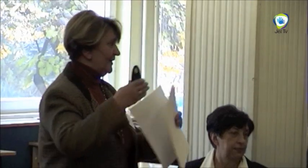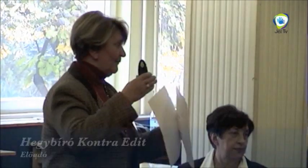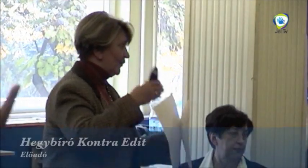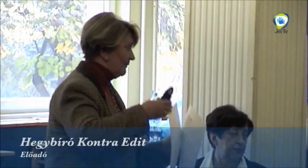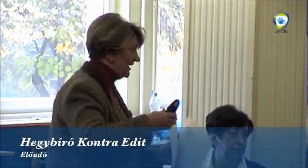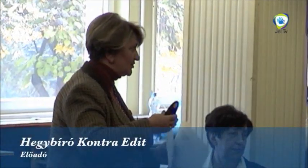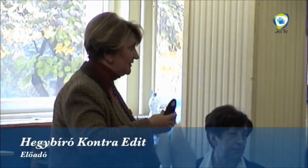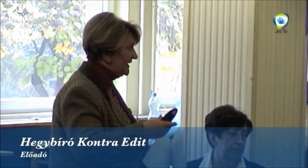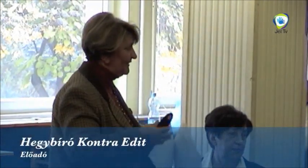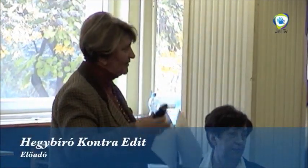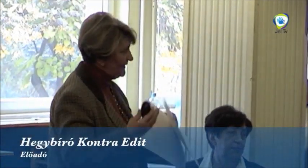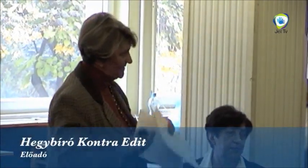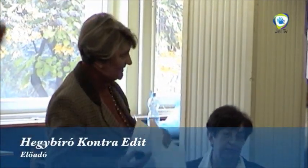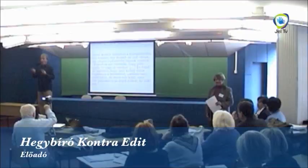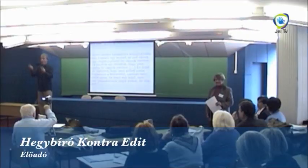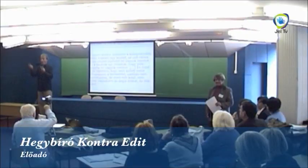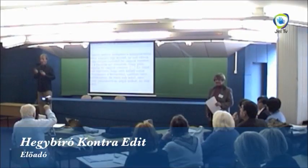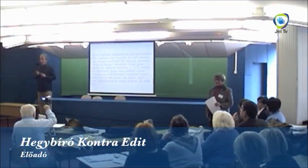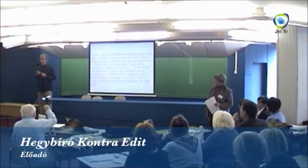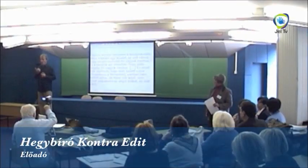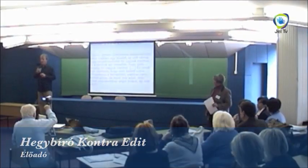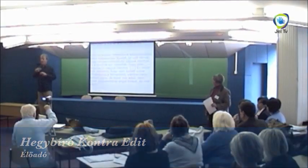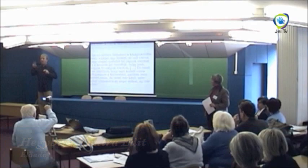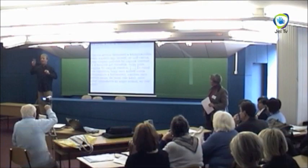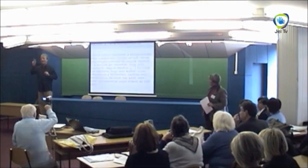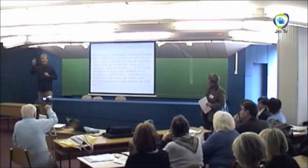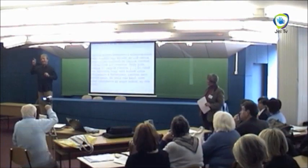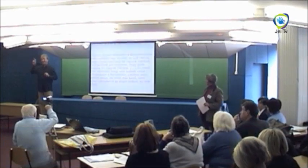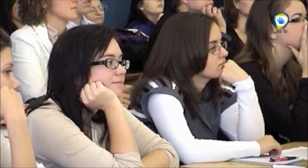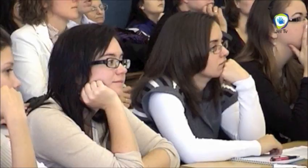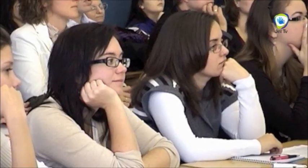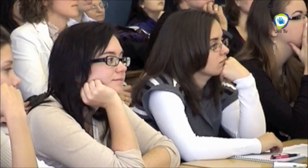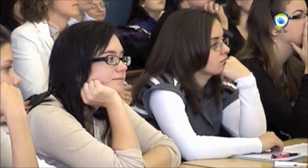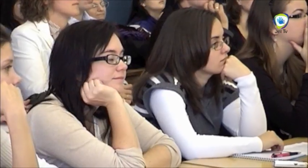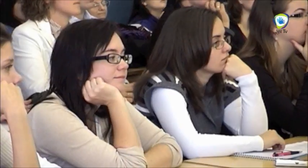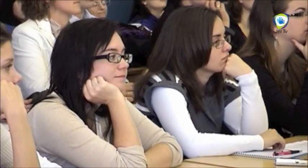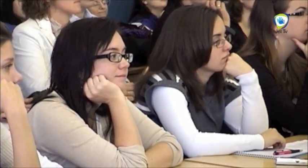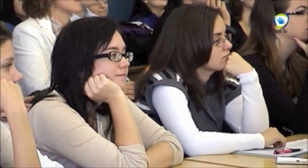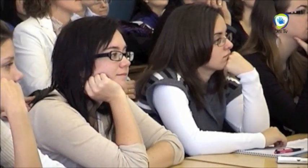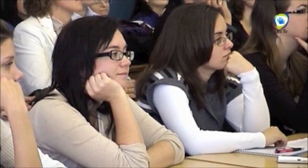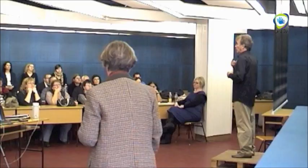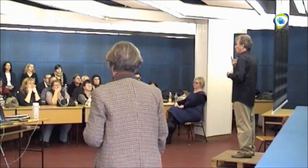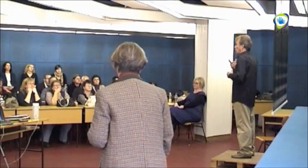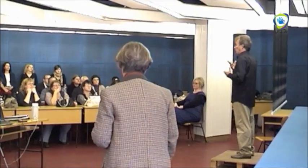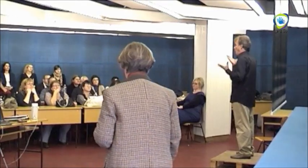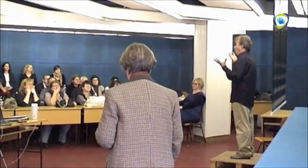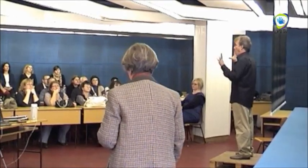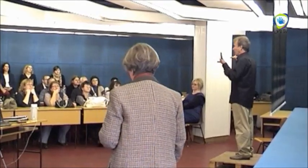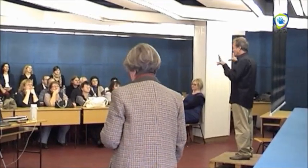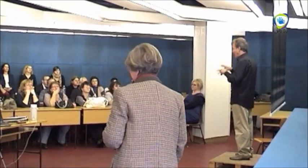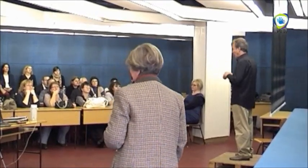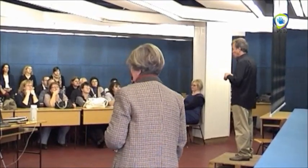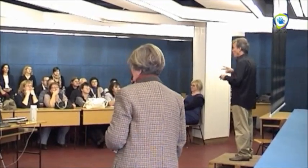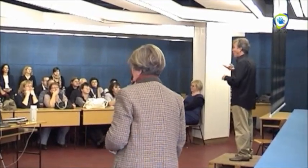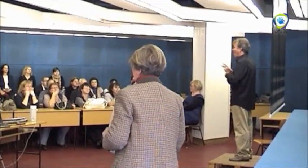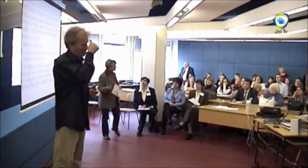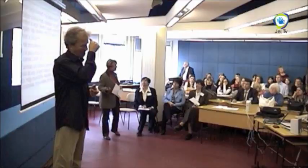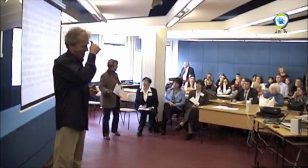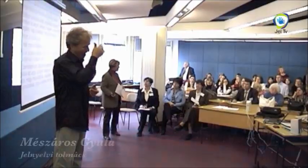volt, hanem hogy második nyelv, ilyen nem az elvégzetet, az egyik napot közlünk volt, három lábú asztal lenne a térvévünket, amely sokféleség